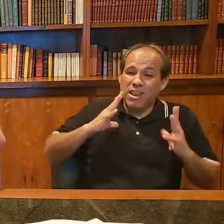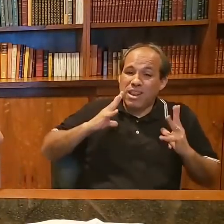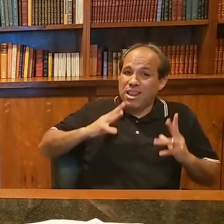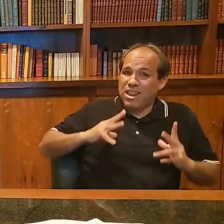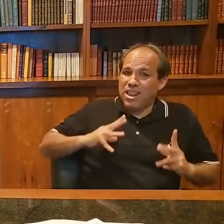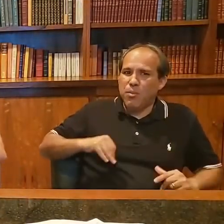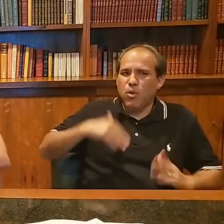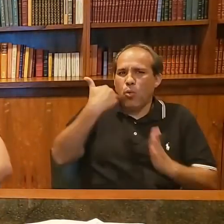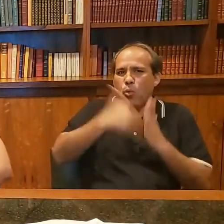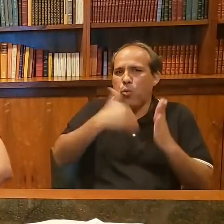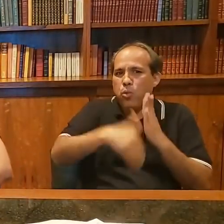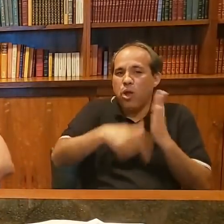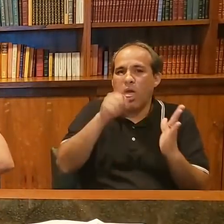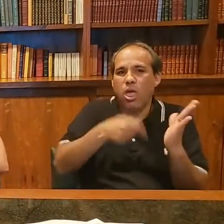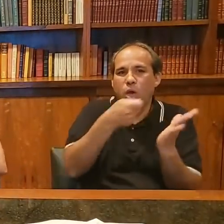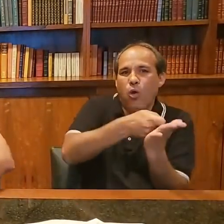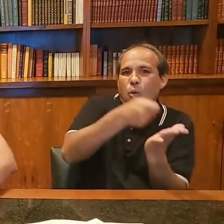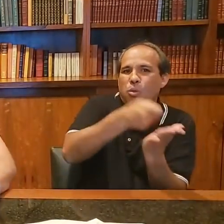tenho desconto